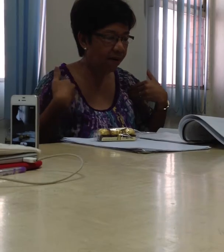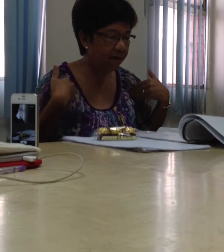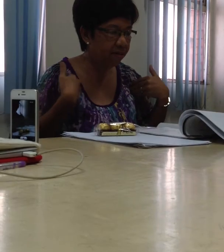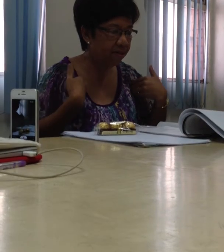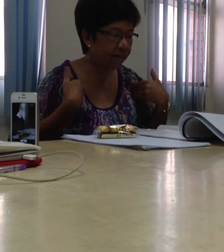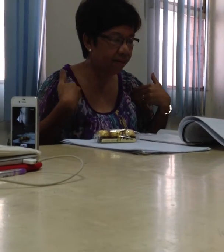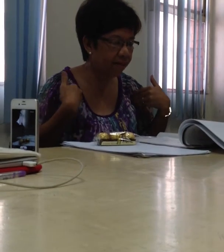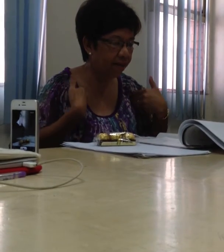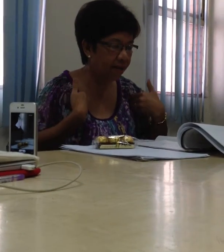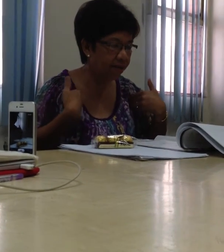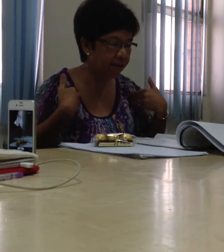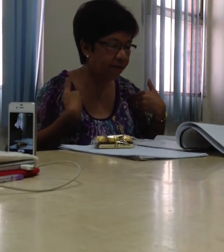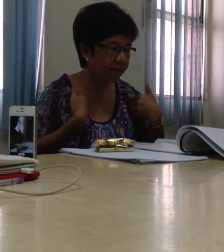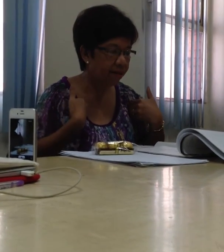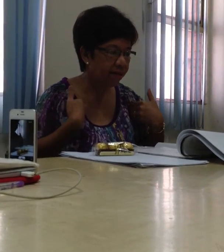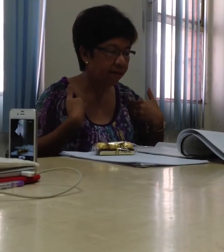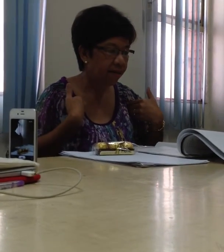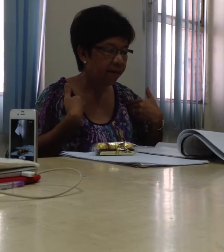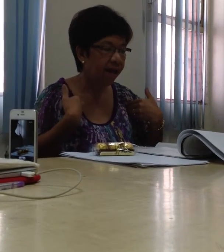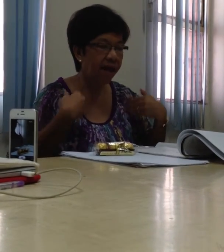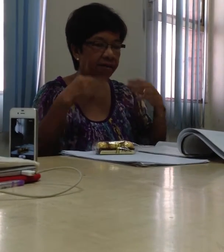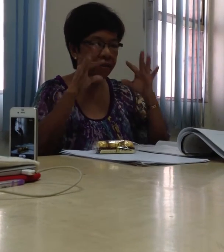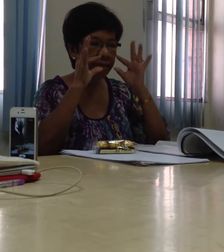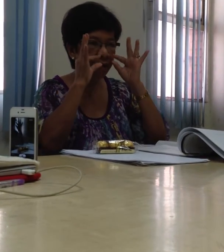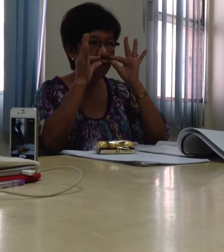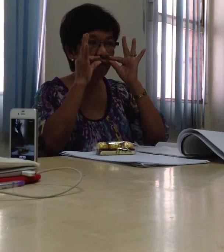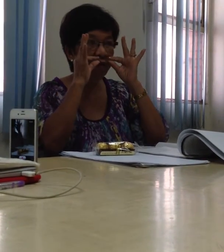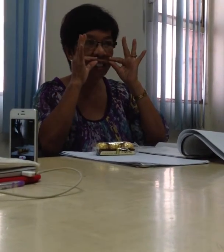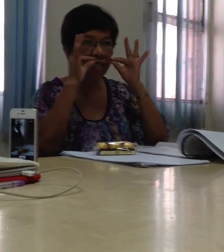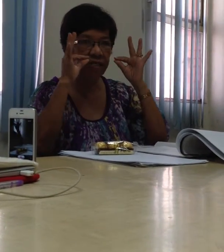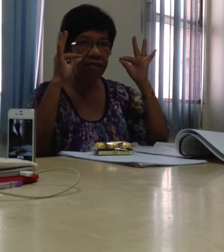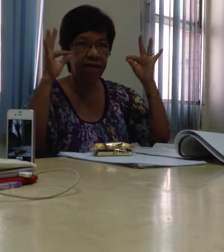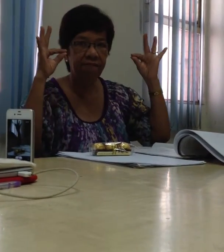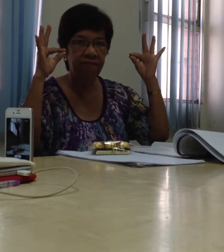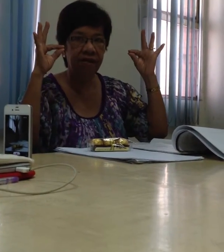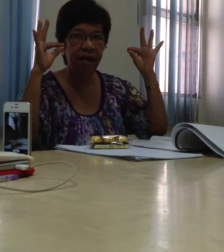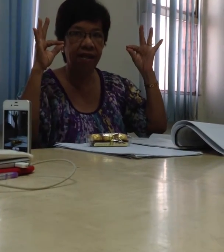Animals. And then, cat. Yung whisper na.